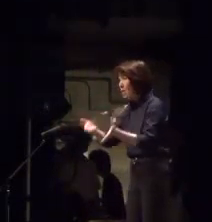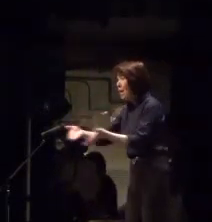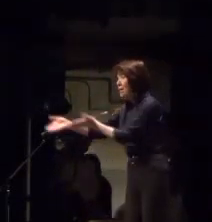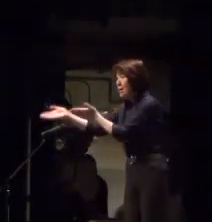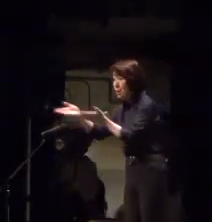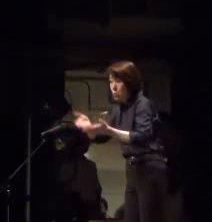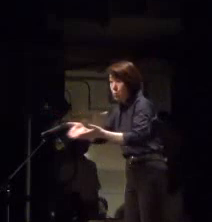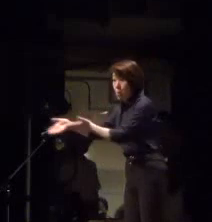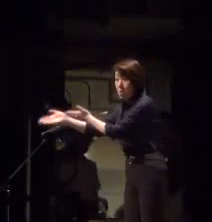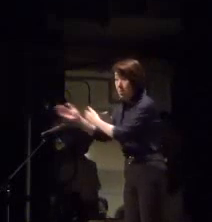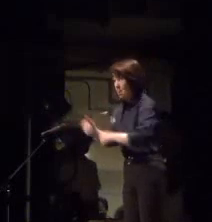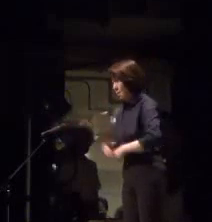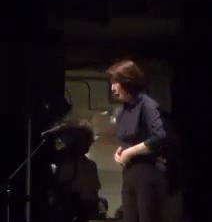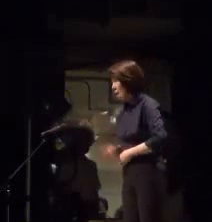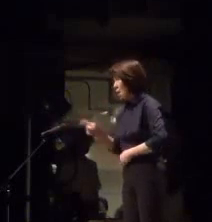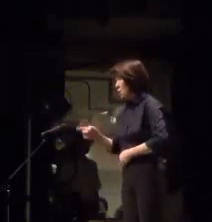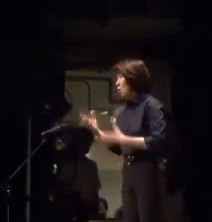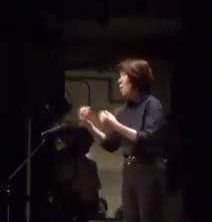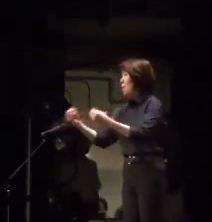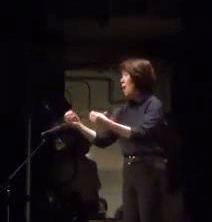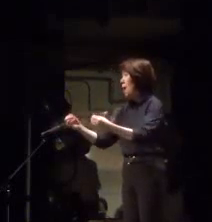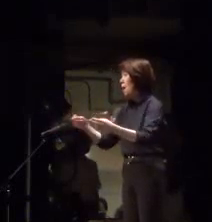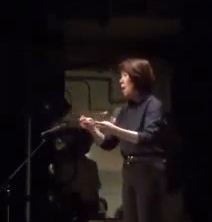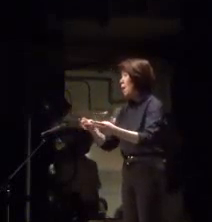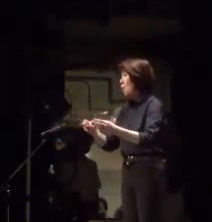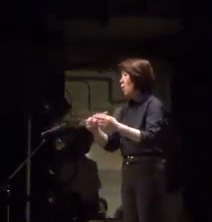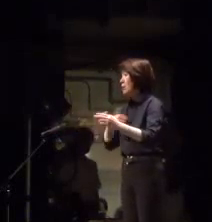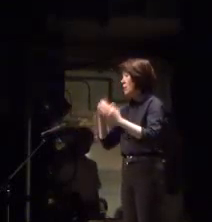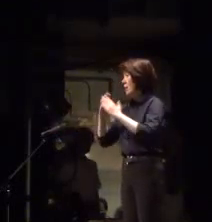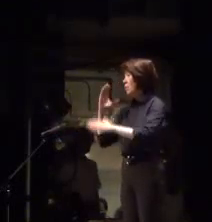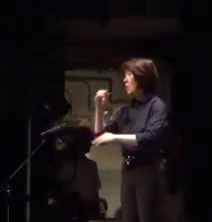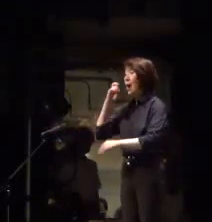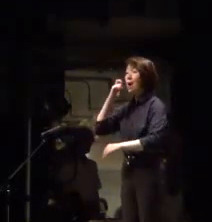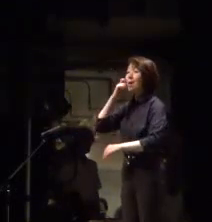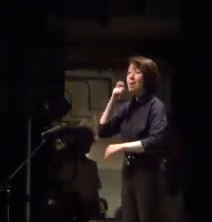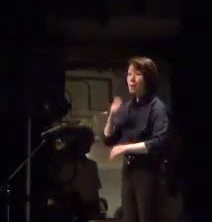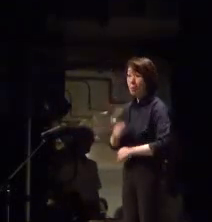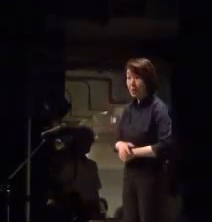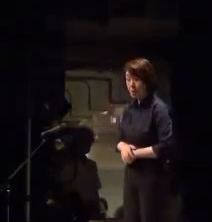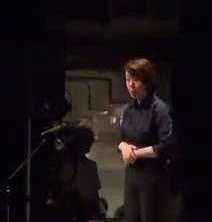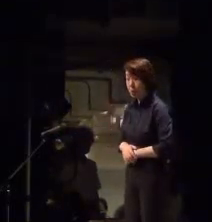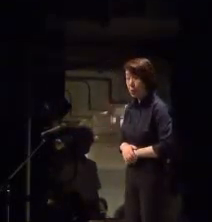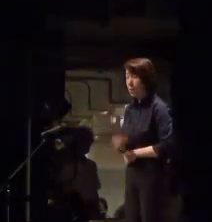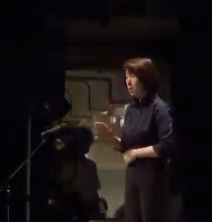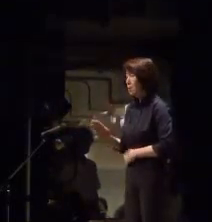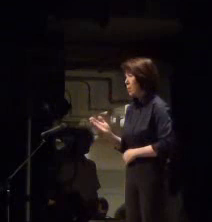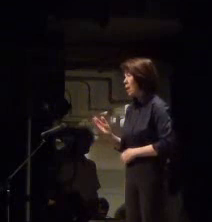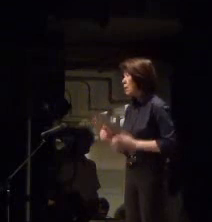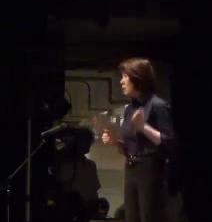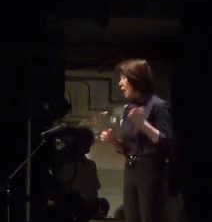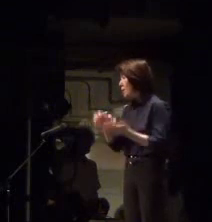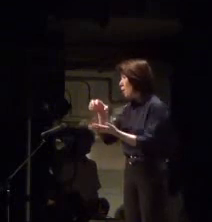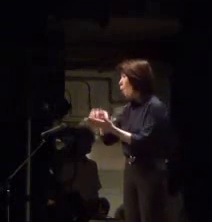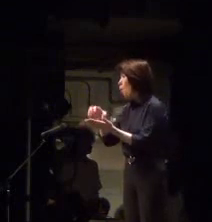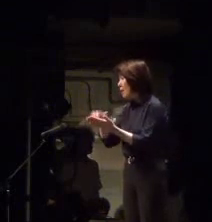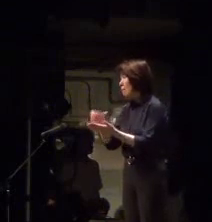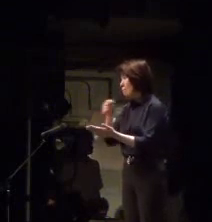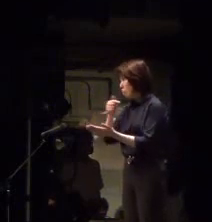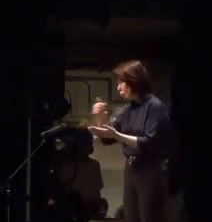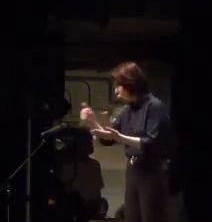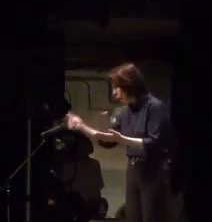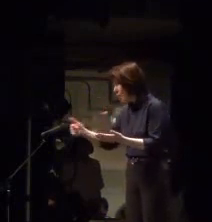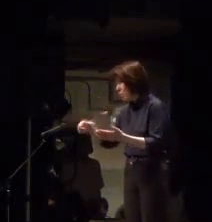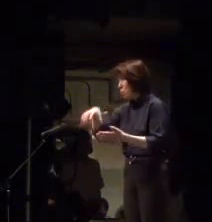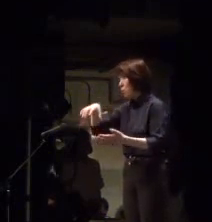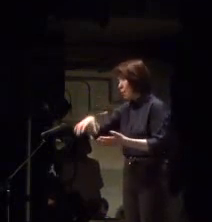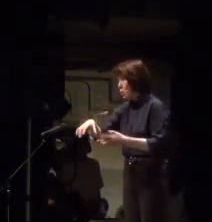避難所に連れて行った。でそれっきりも住民は帰れなくなってしまったわけです。しかし汚染を、猛烈な汚染を受け